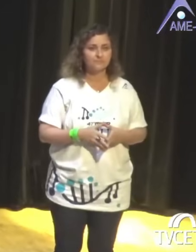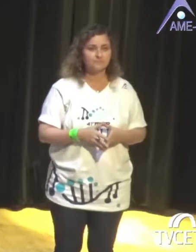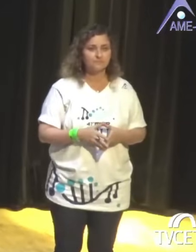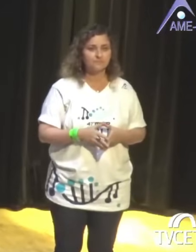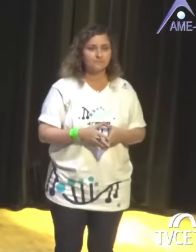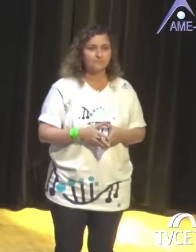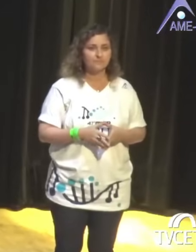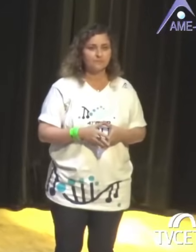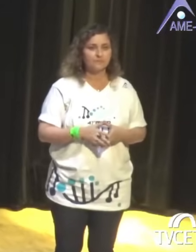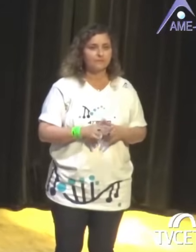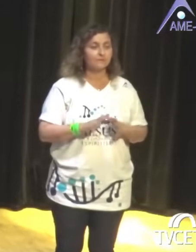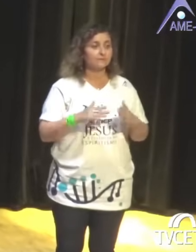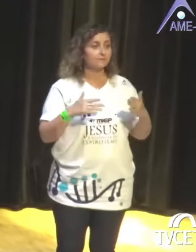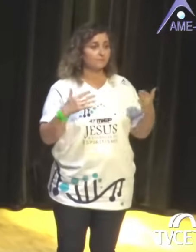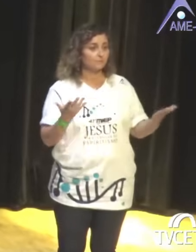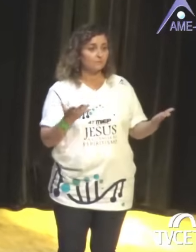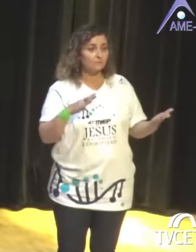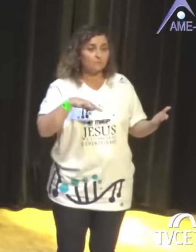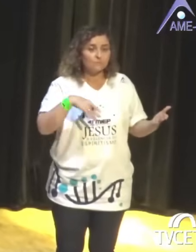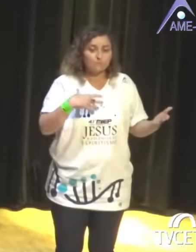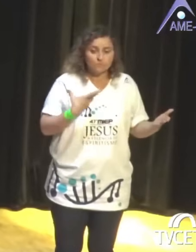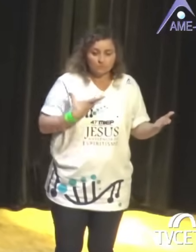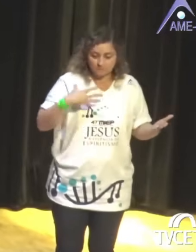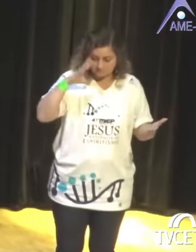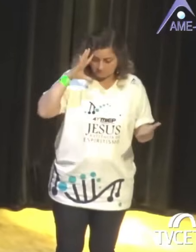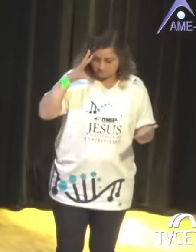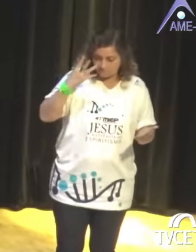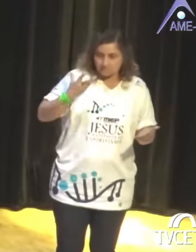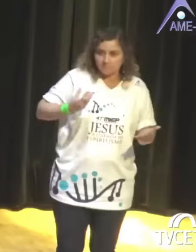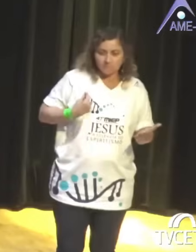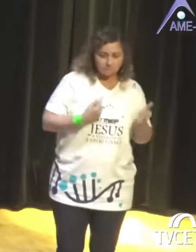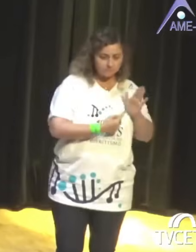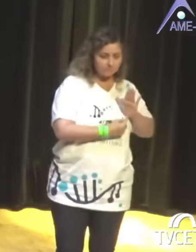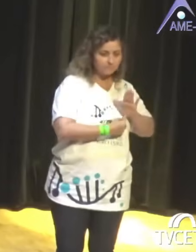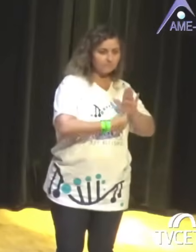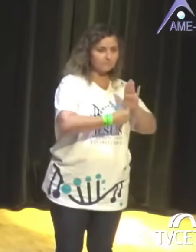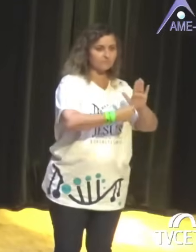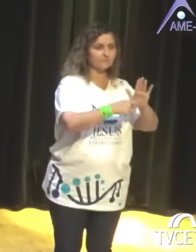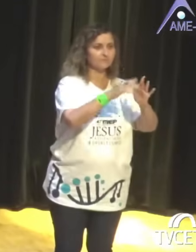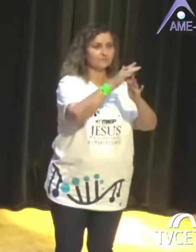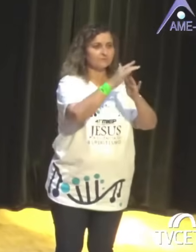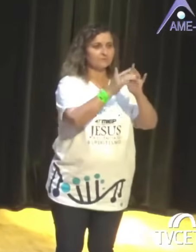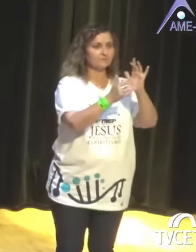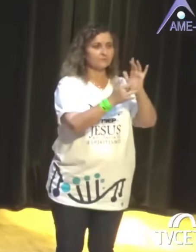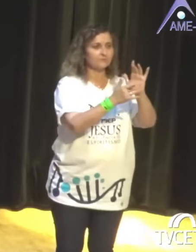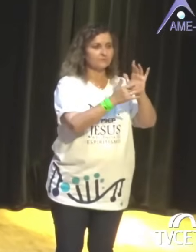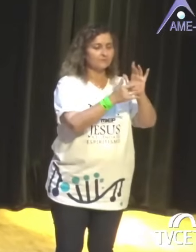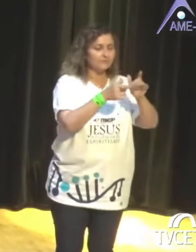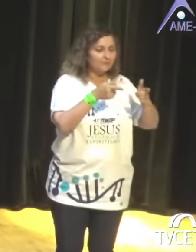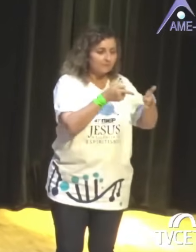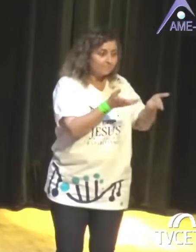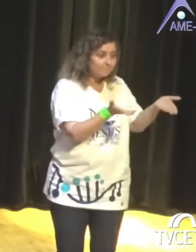distinção então quando o espiritismo traz a figura de Jesus ele a coloca num outro